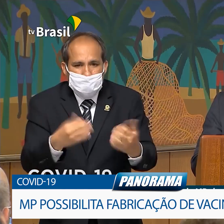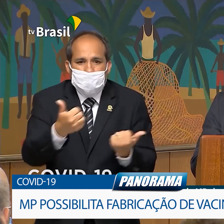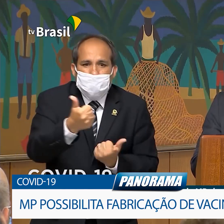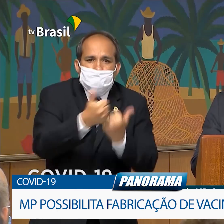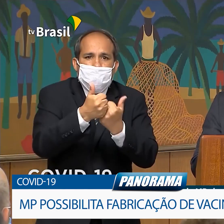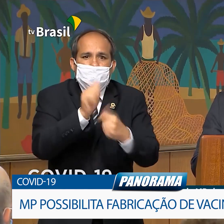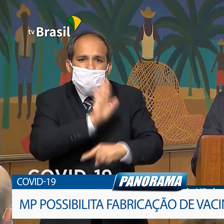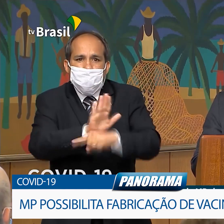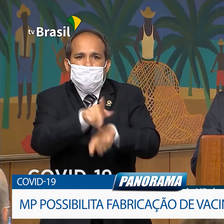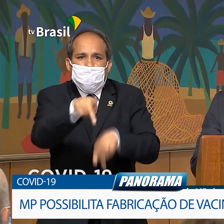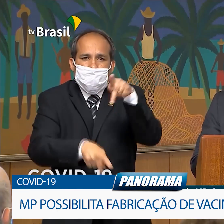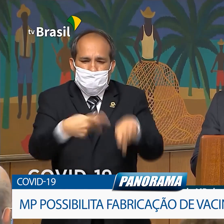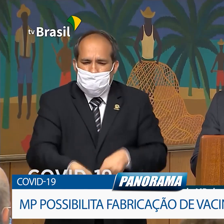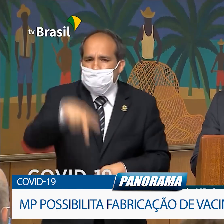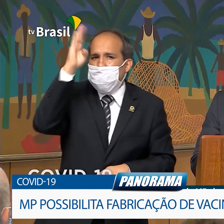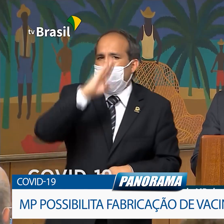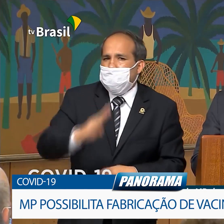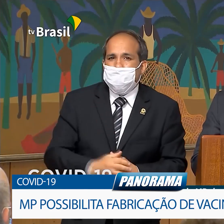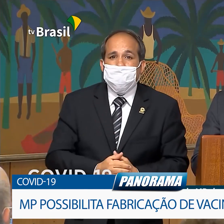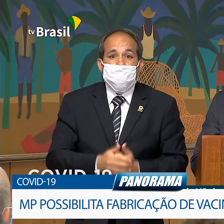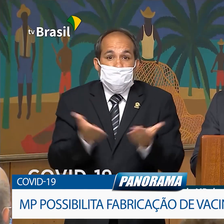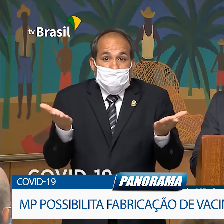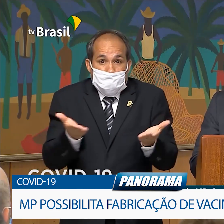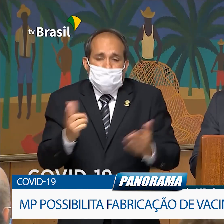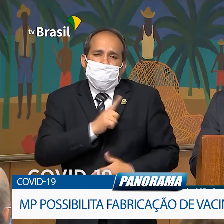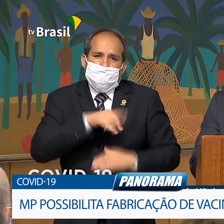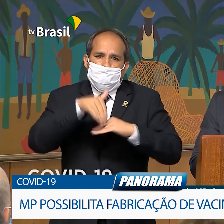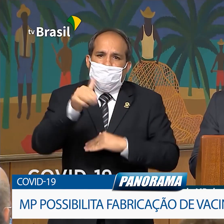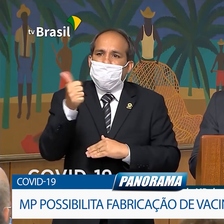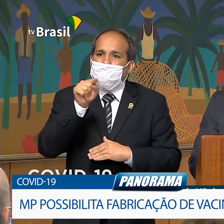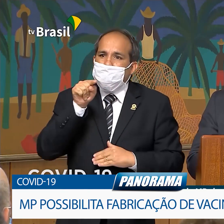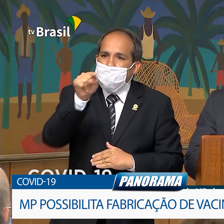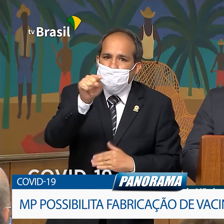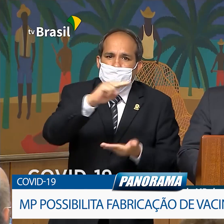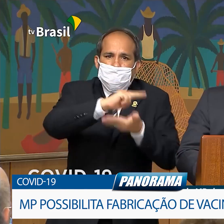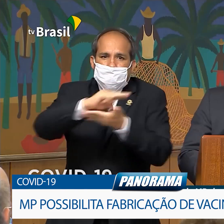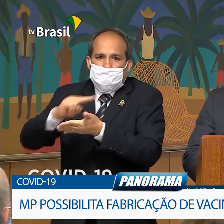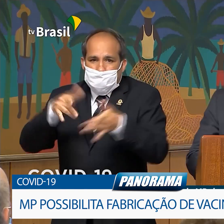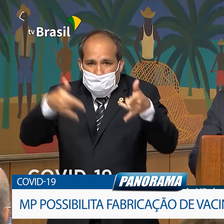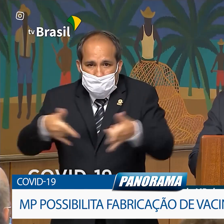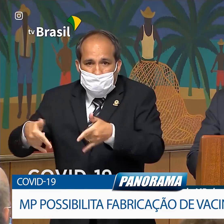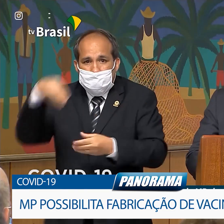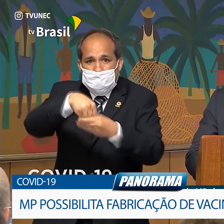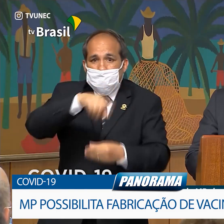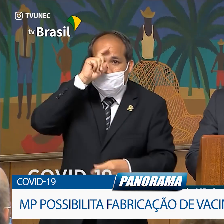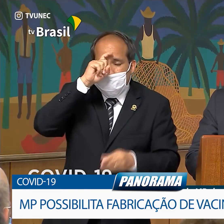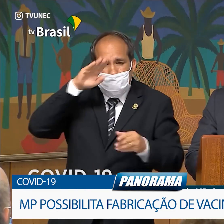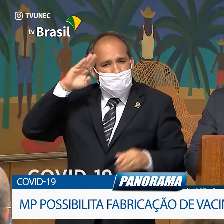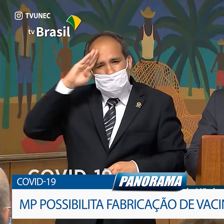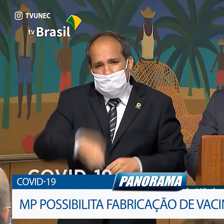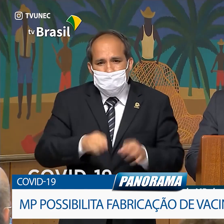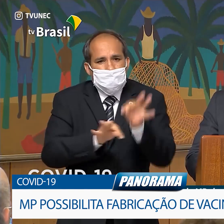população brasileira. Hoje, contamos com mais de 11 mil leitos habilitados exclusivamente para o tratamento